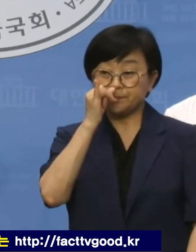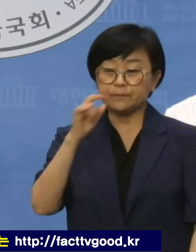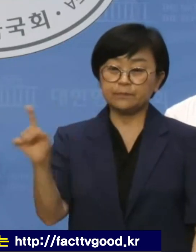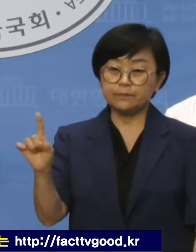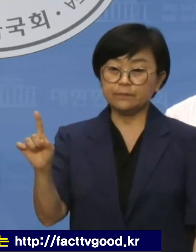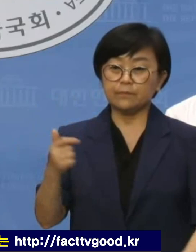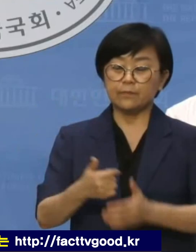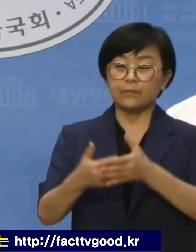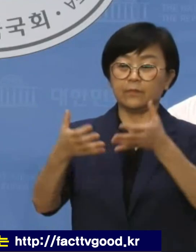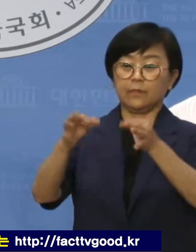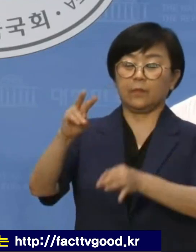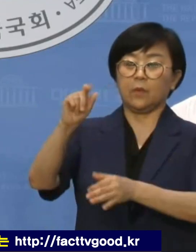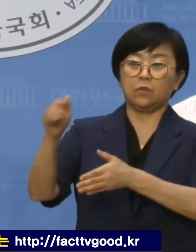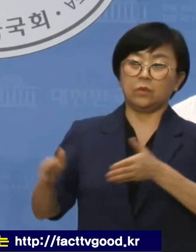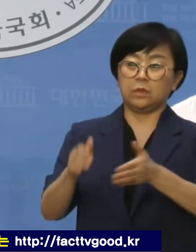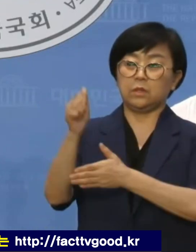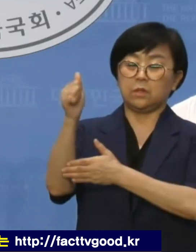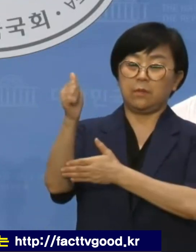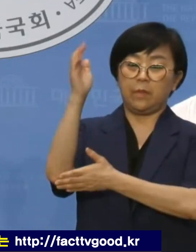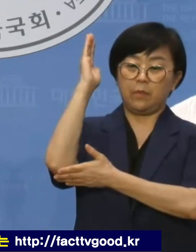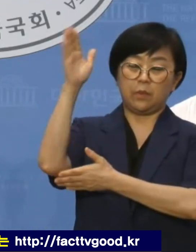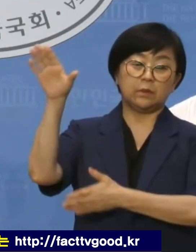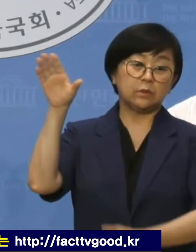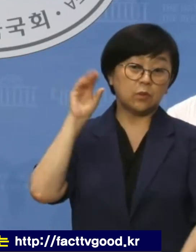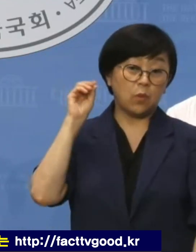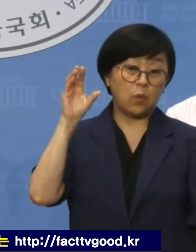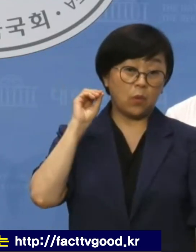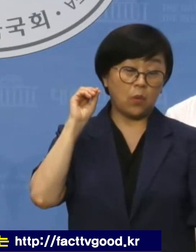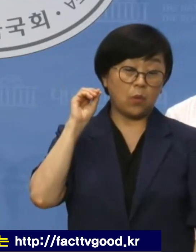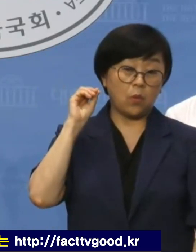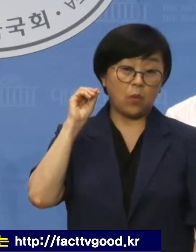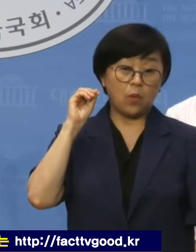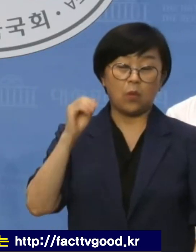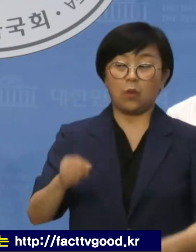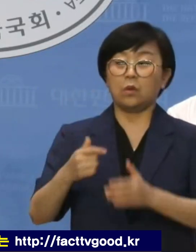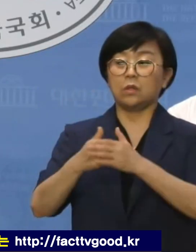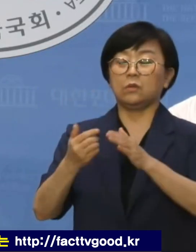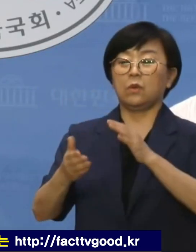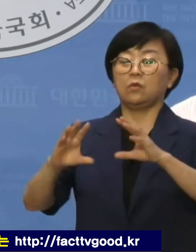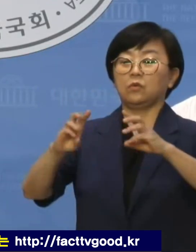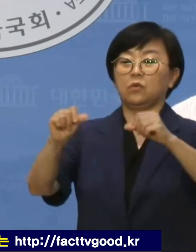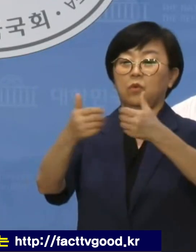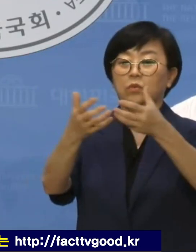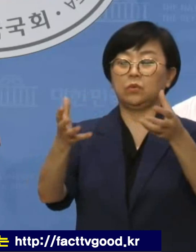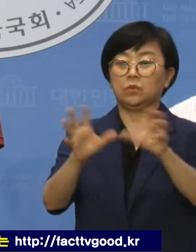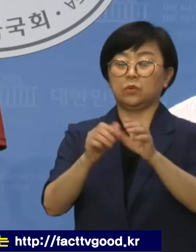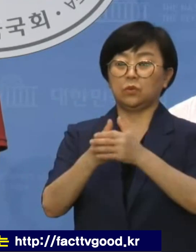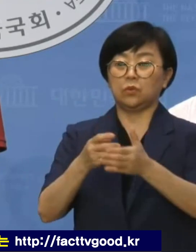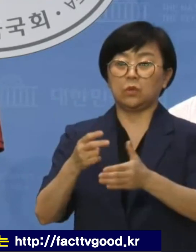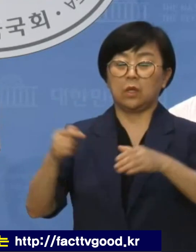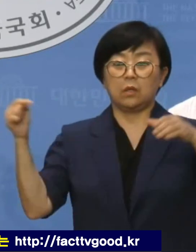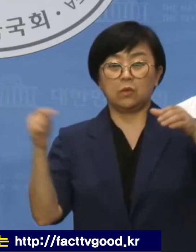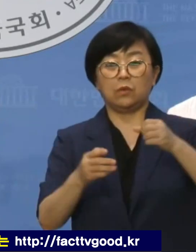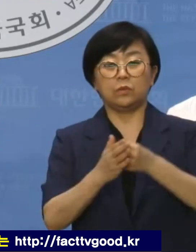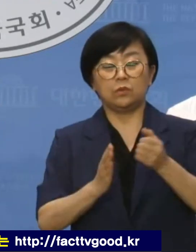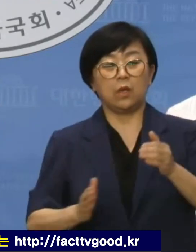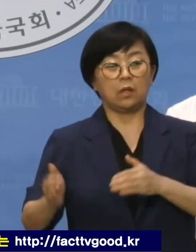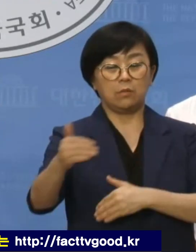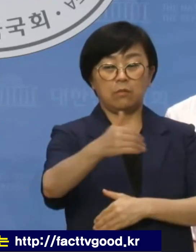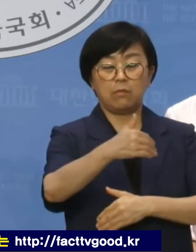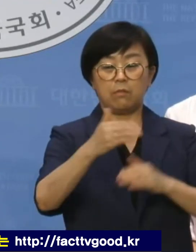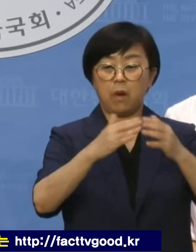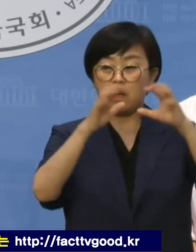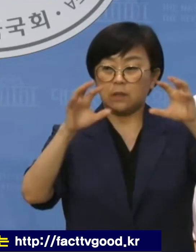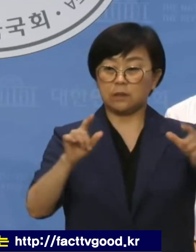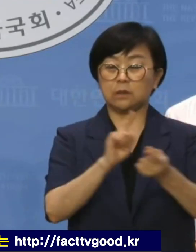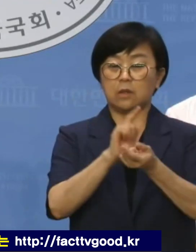얘기들을 담은 김동연 도지사의 발표를 듣고 나서 그 후에 바로 국토부는 노선이 관통하지 않고 우회하는 마을이나